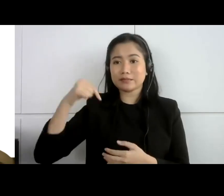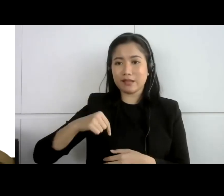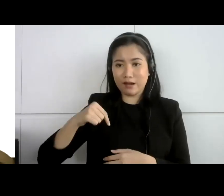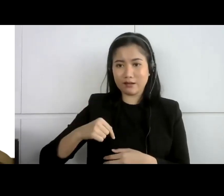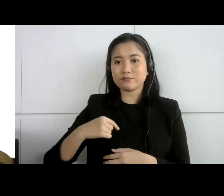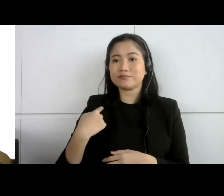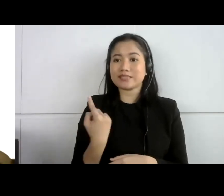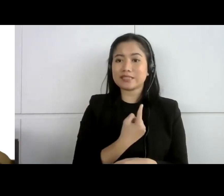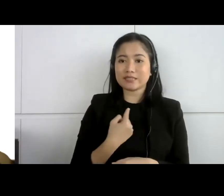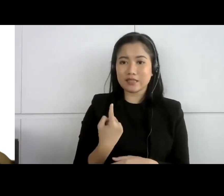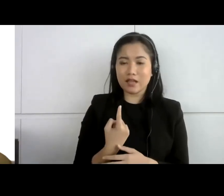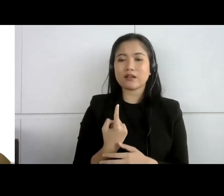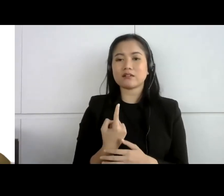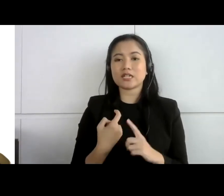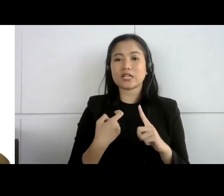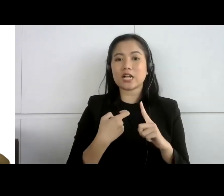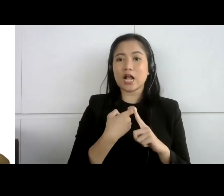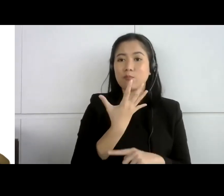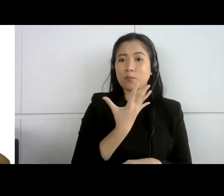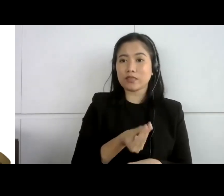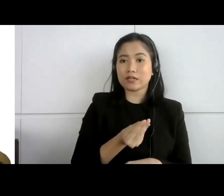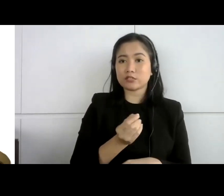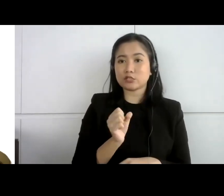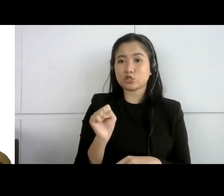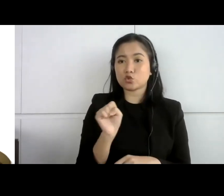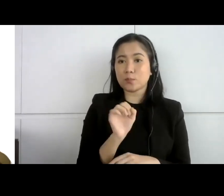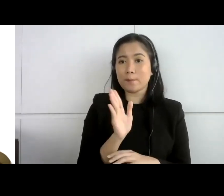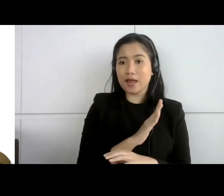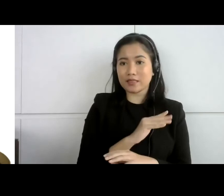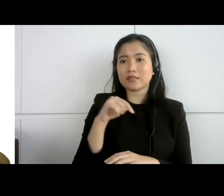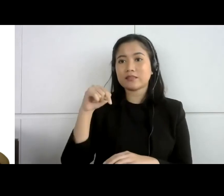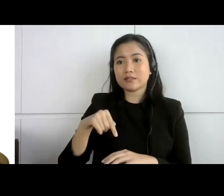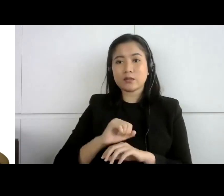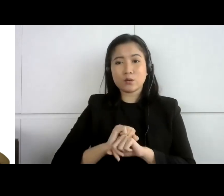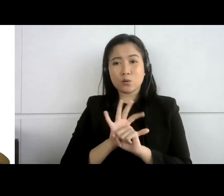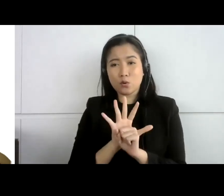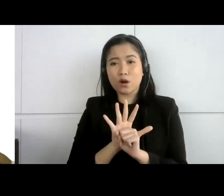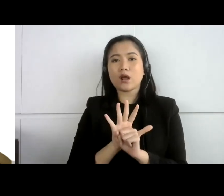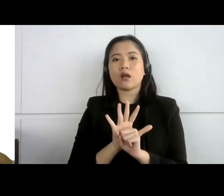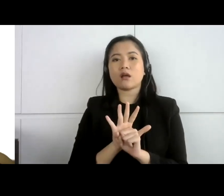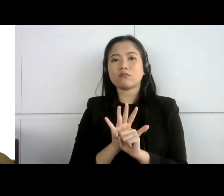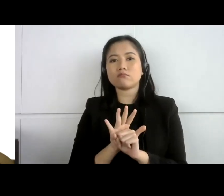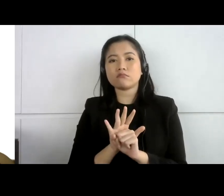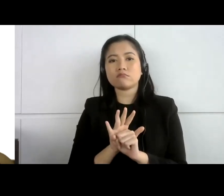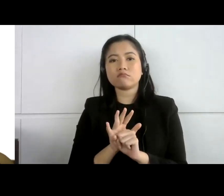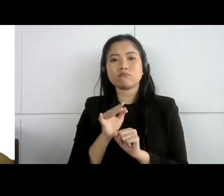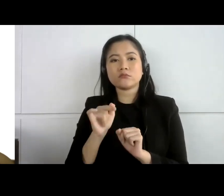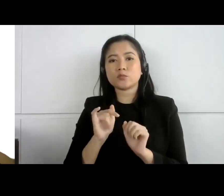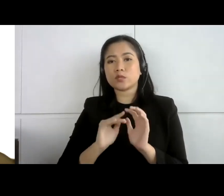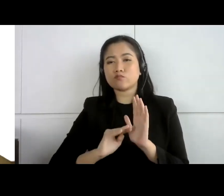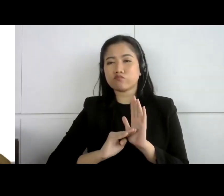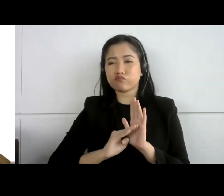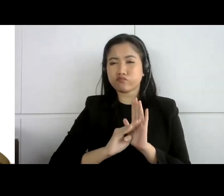Sumba Barat secara perlahan-lahan grafik kenaikan kasus COVID di daerah kami terus menunjukkan grafik